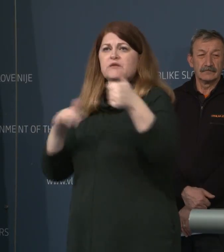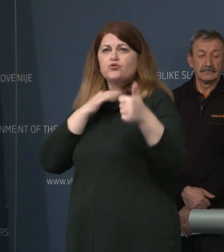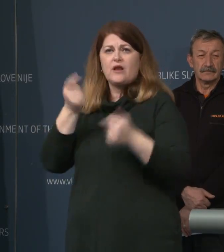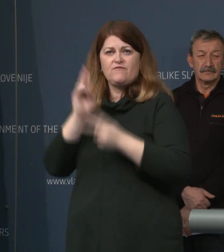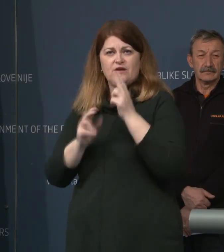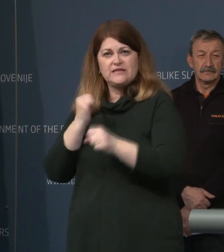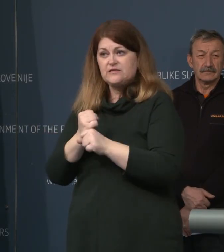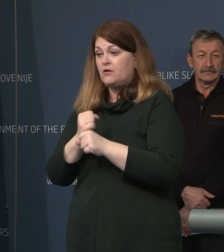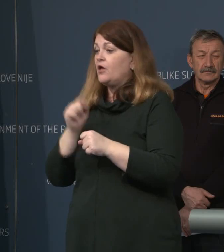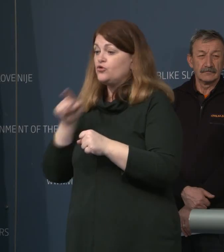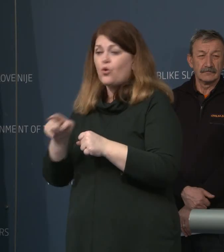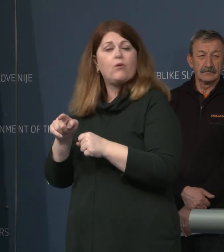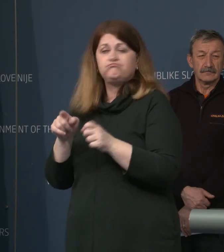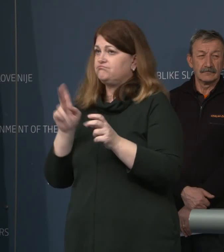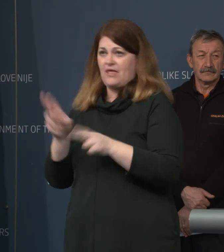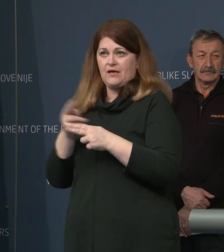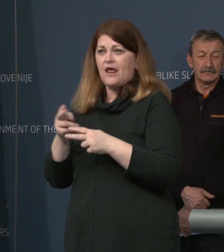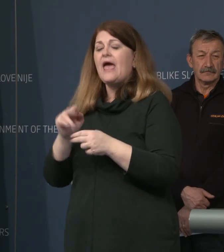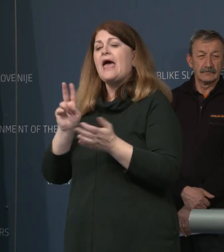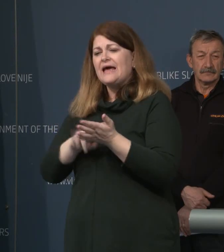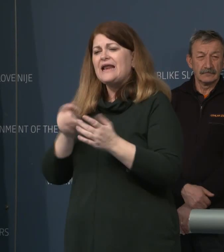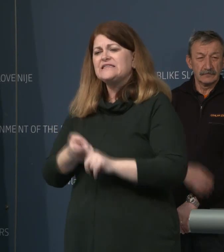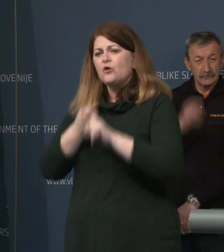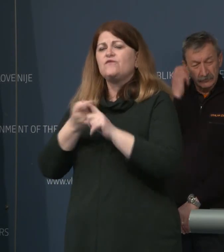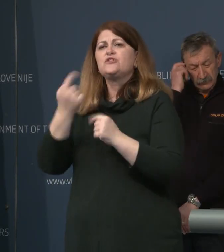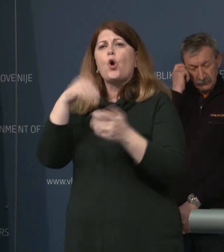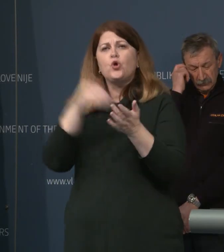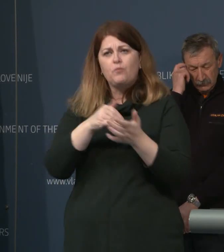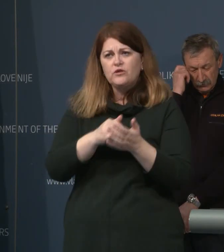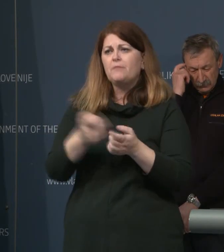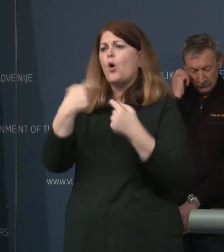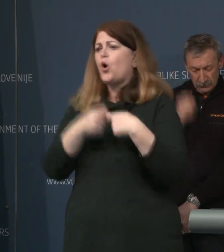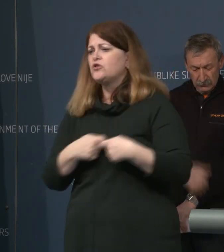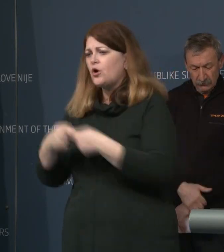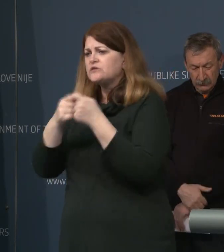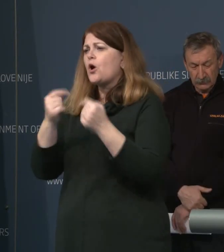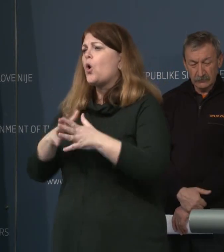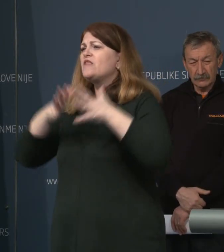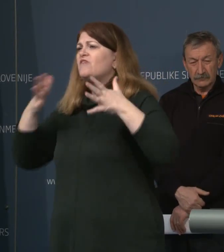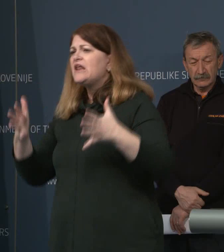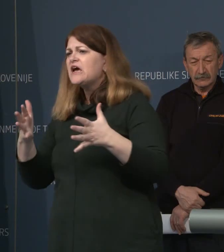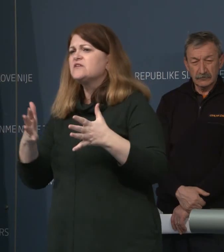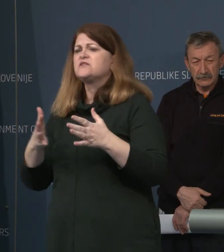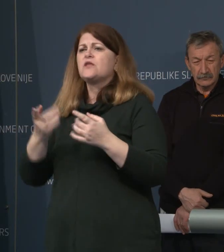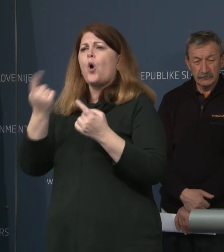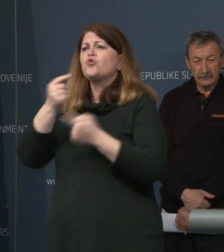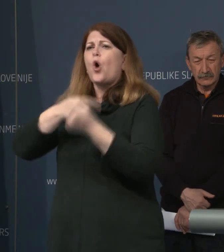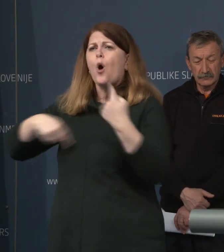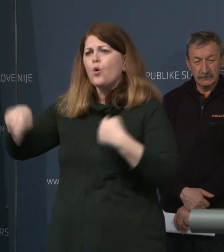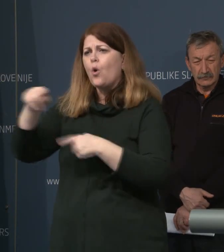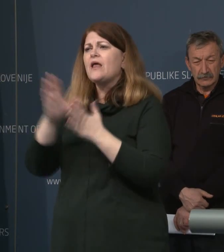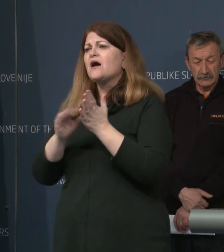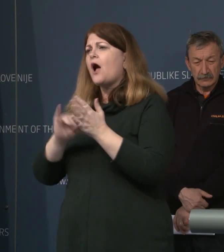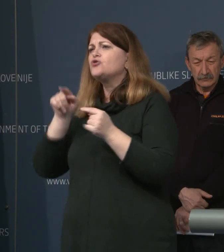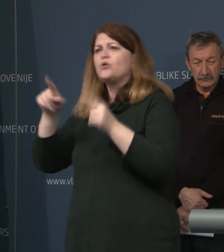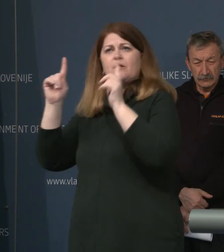ali vrtec deluje, ker je res odvisno od potreb, od same organizacije, od velikosti, od tega, za kakšno okolje gre, kakšno je